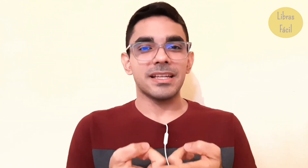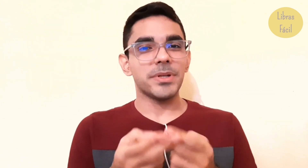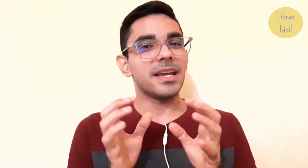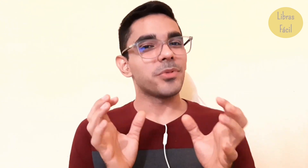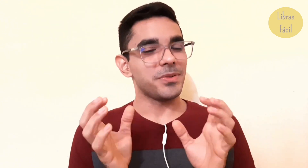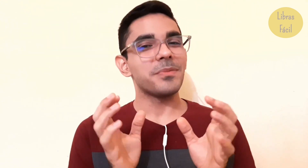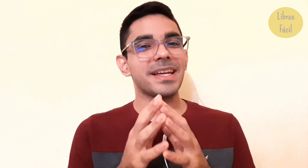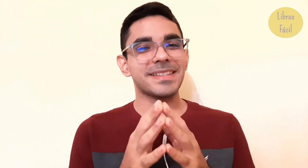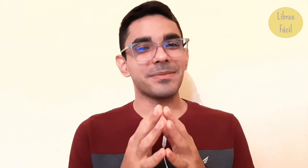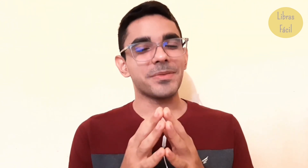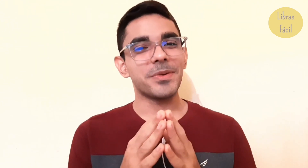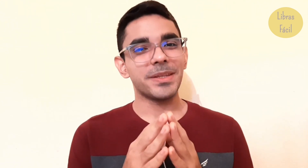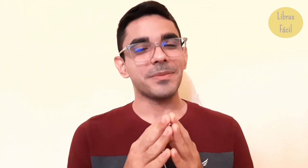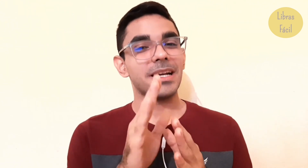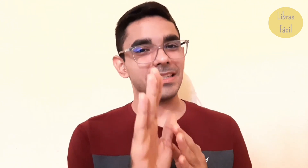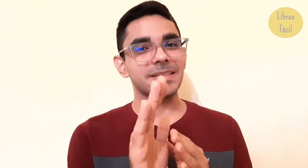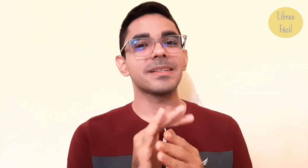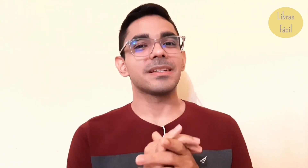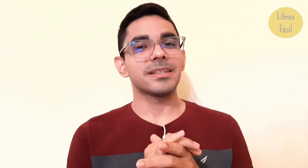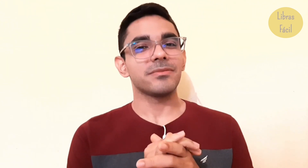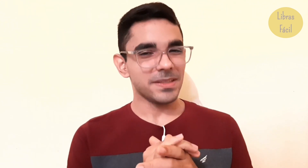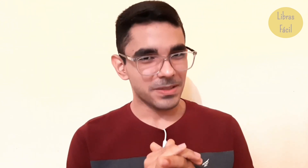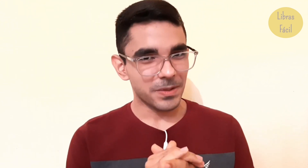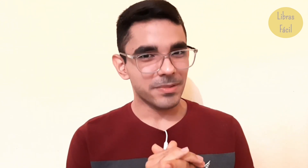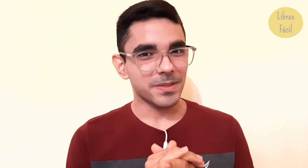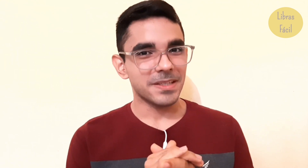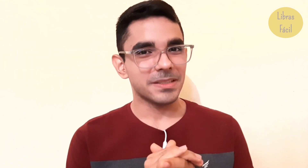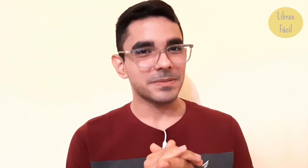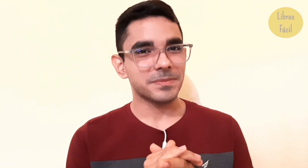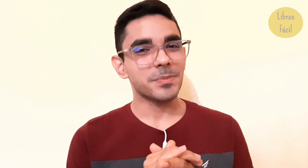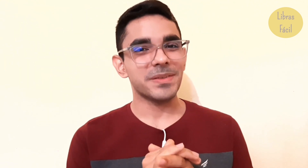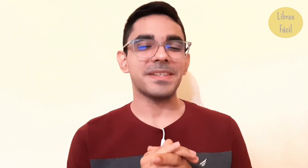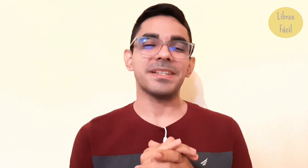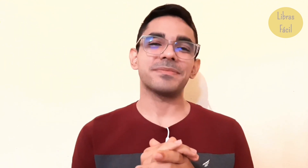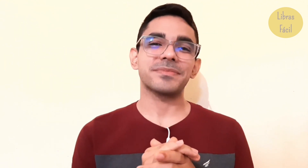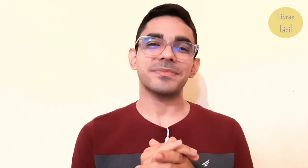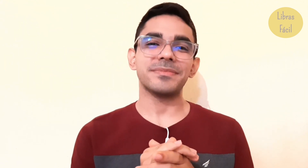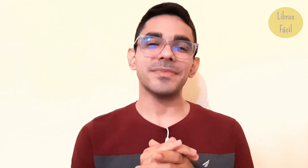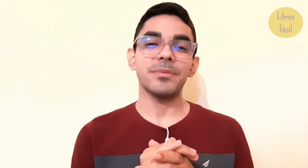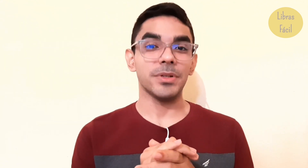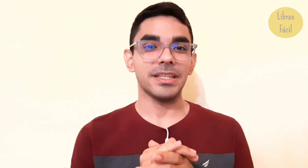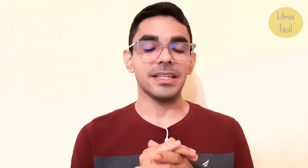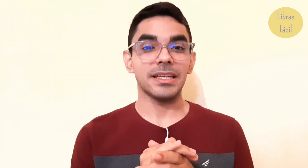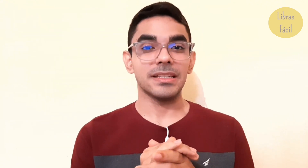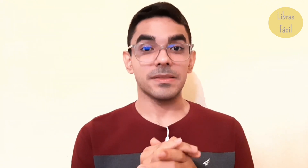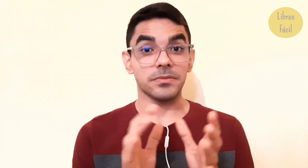ideia um pouquinho complexa a primeiro momento, mas fez sentido aí para você? Espero que sim. Porque se